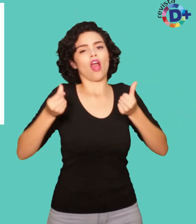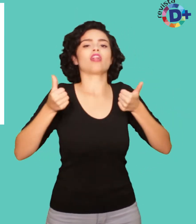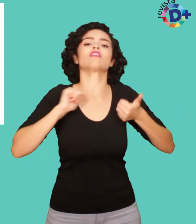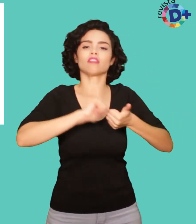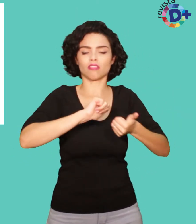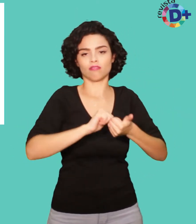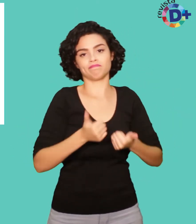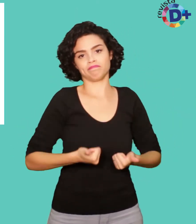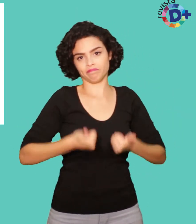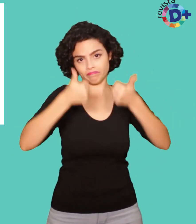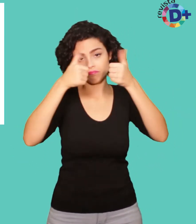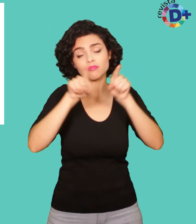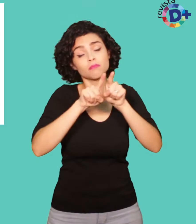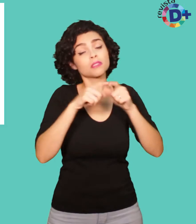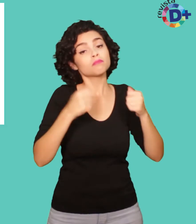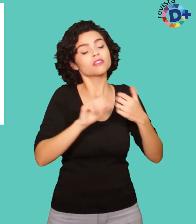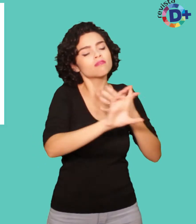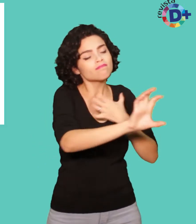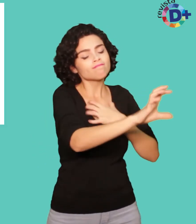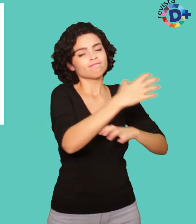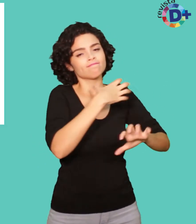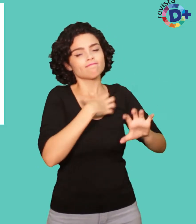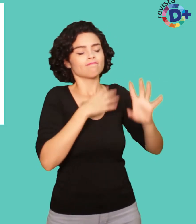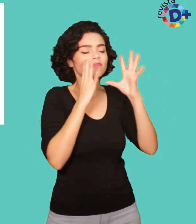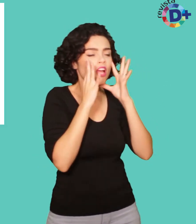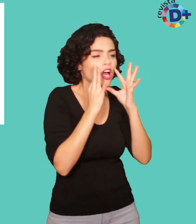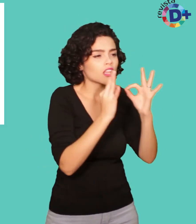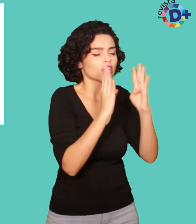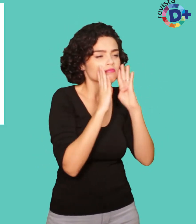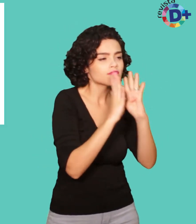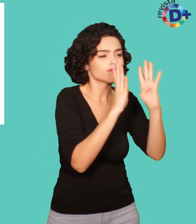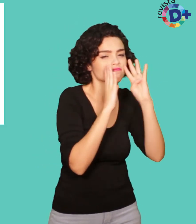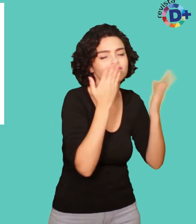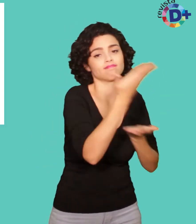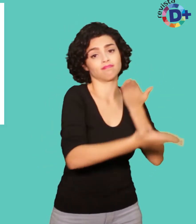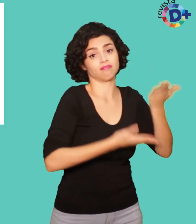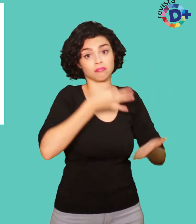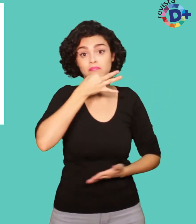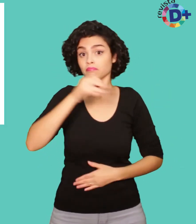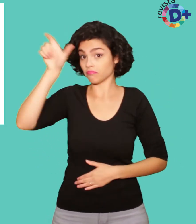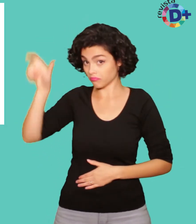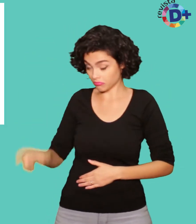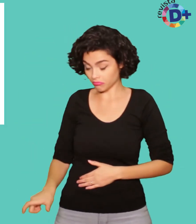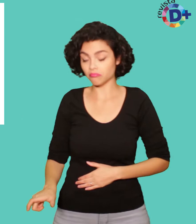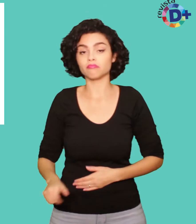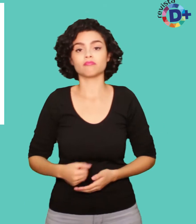e ao mesmo tempo ter um cuidado empático e atencioso afirma o especialista